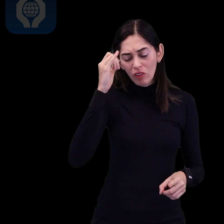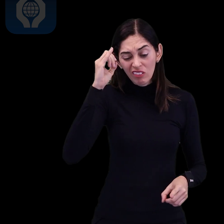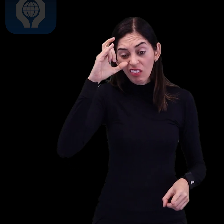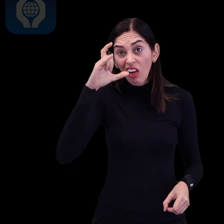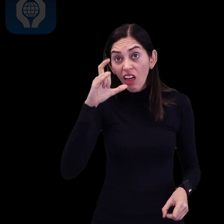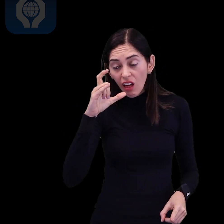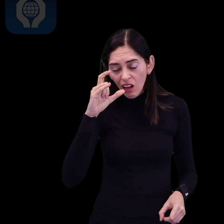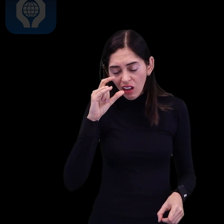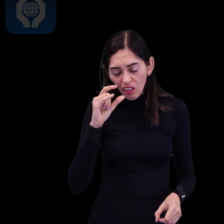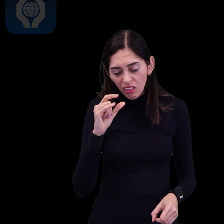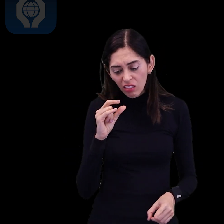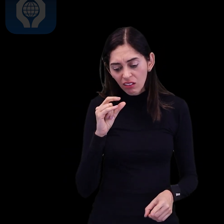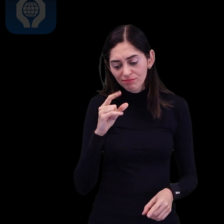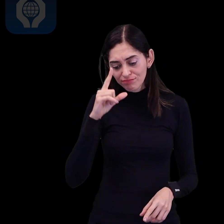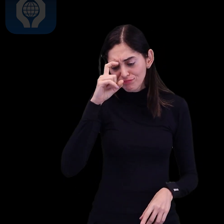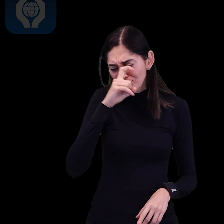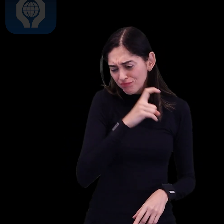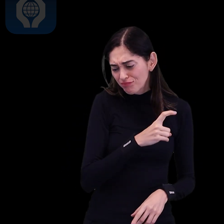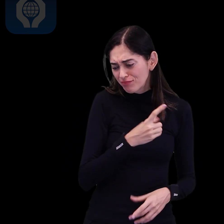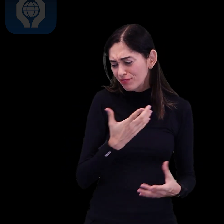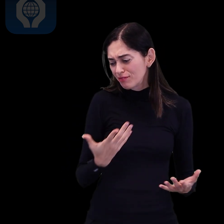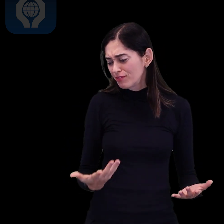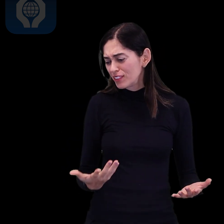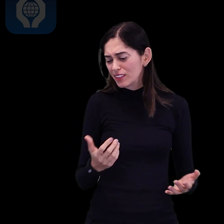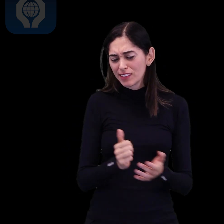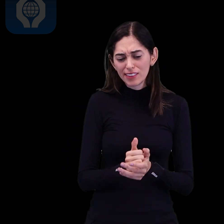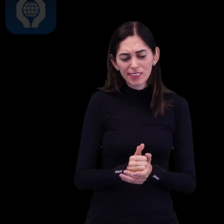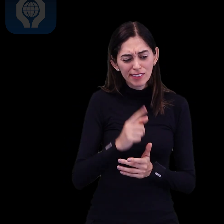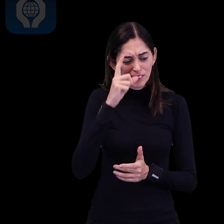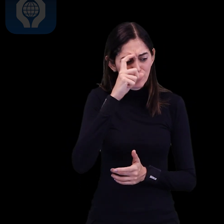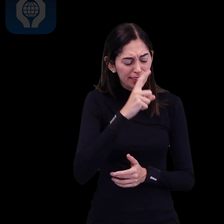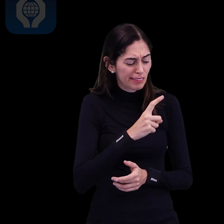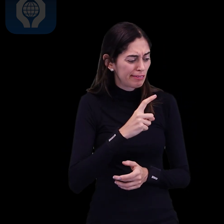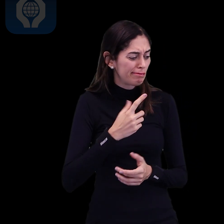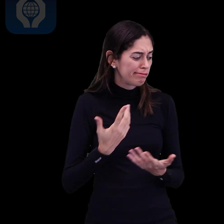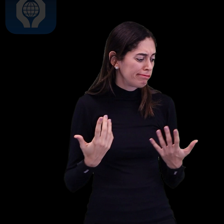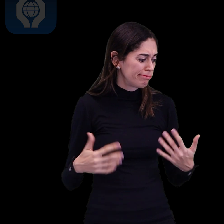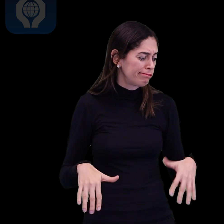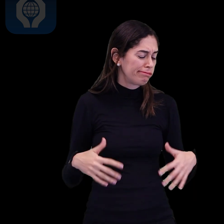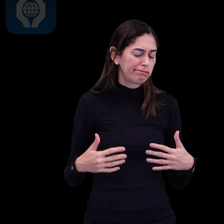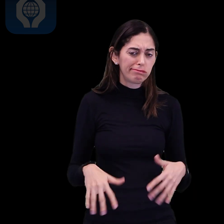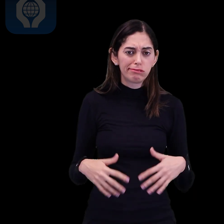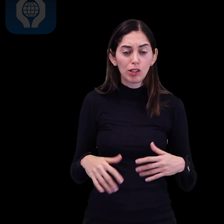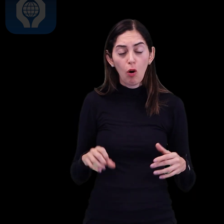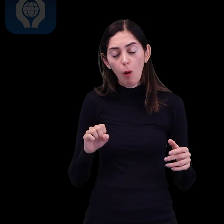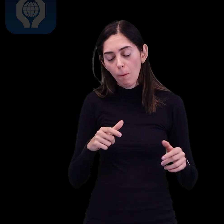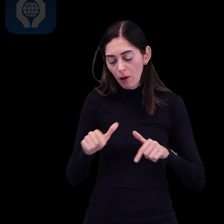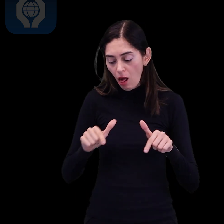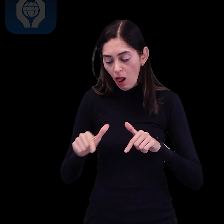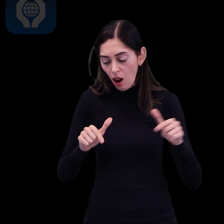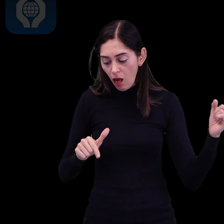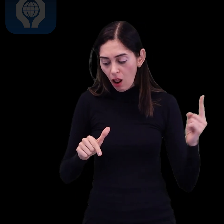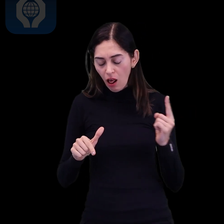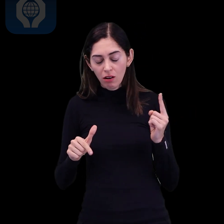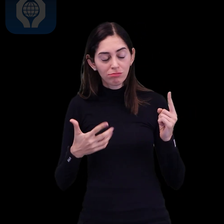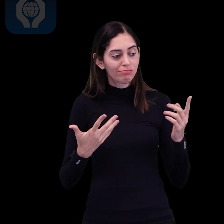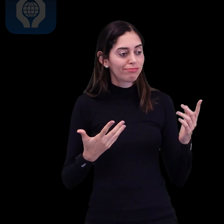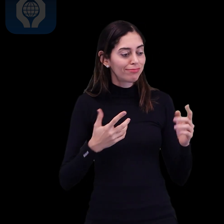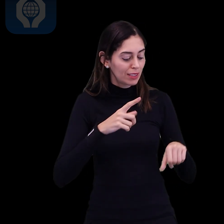Perdeu o interesse? Ficou muito difícil? Dava mais trabalho do que você pensava? Alguém o interrompeu? Você não